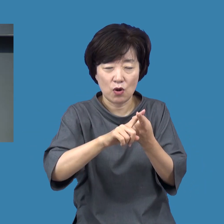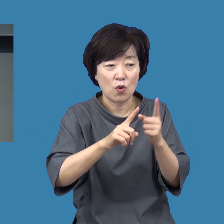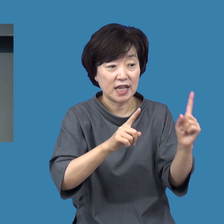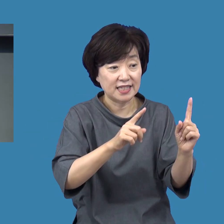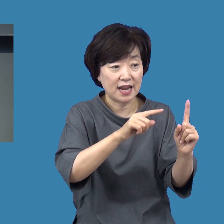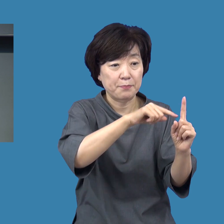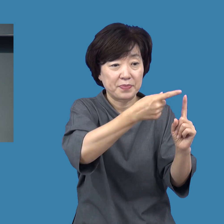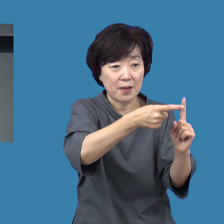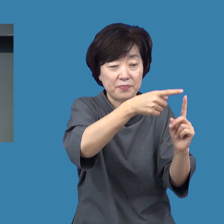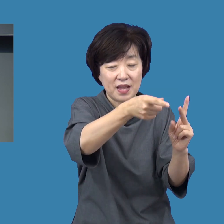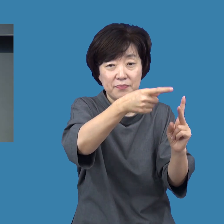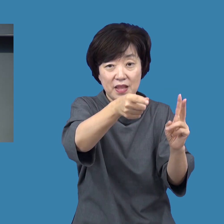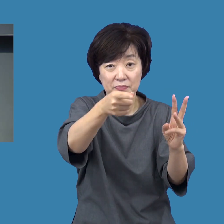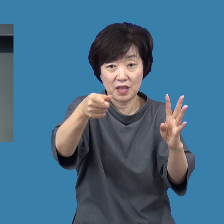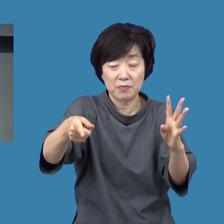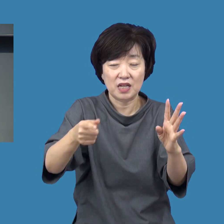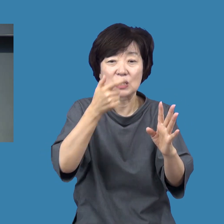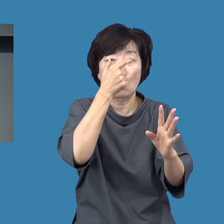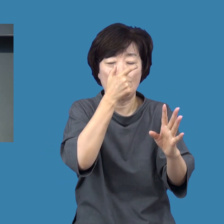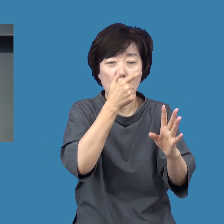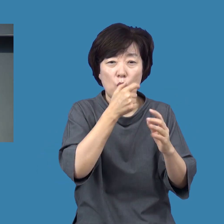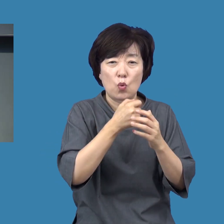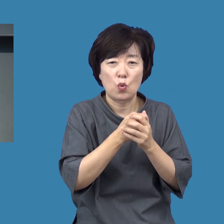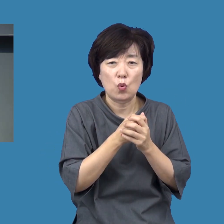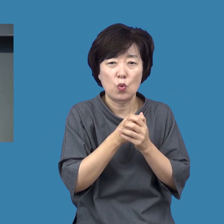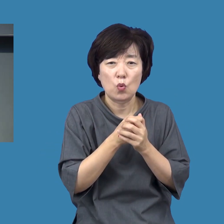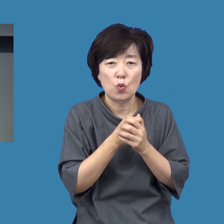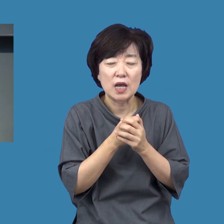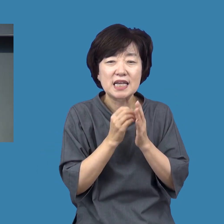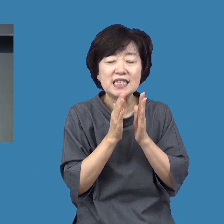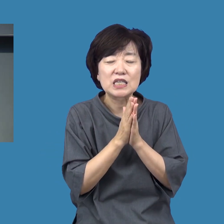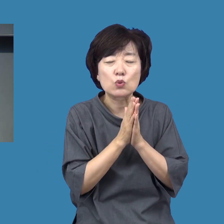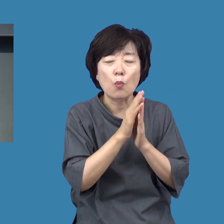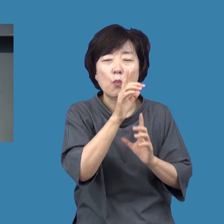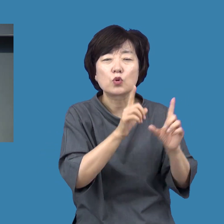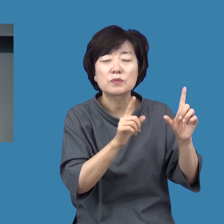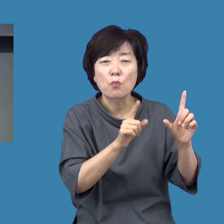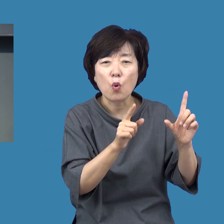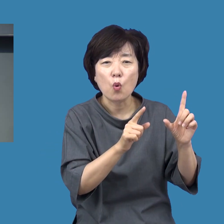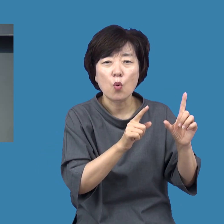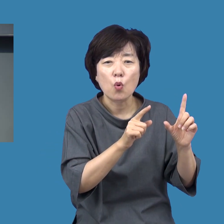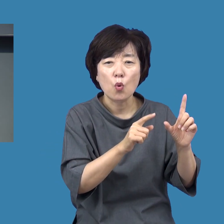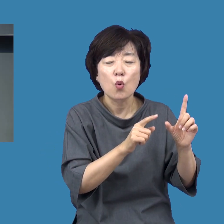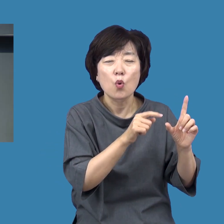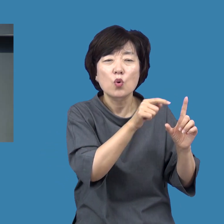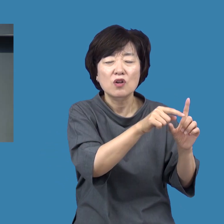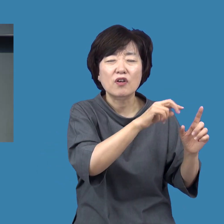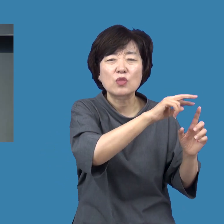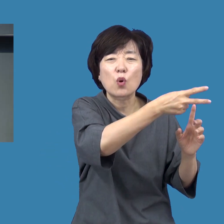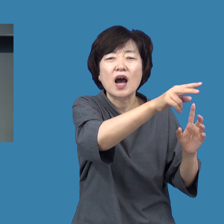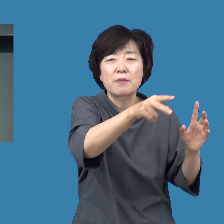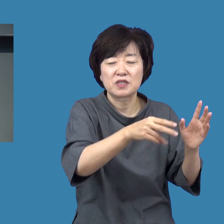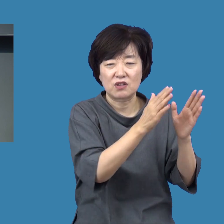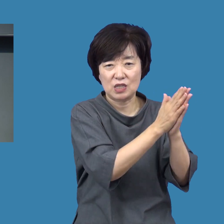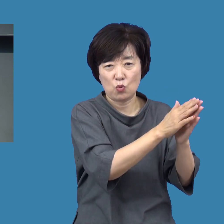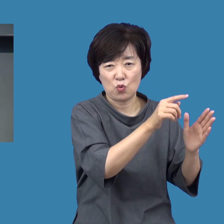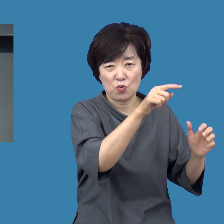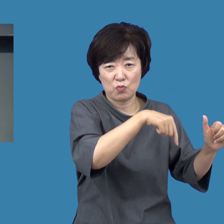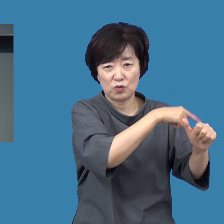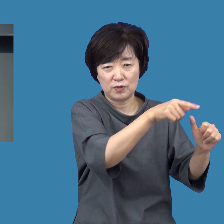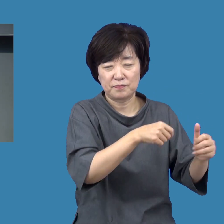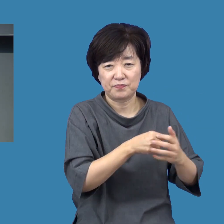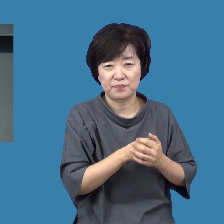이렇게 얘기하잖아요. 그러니까 이 기도 포맷이 뭐냐면 한 사람씩 돌아가면서 기도하는 포맷이야. 예.